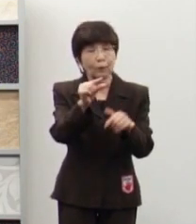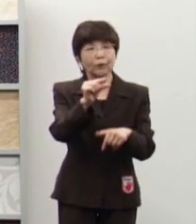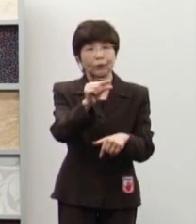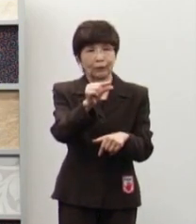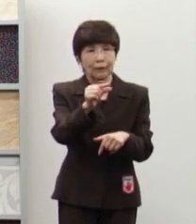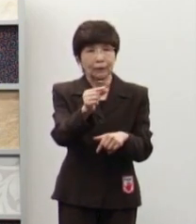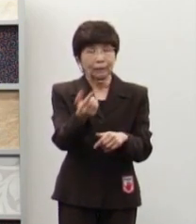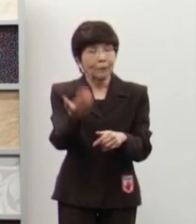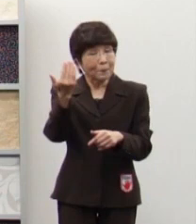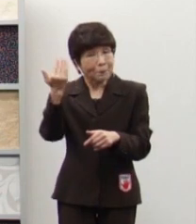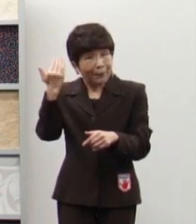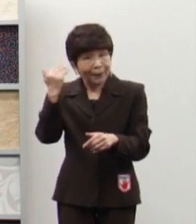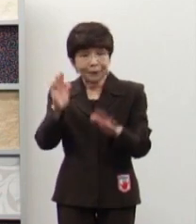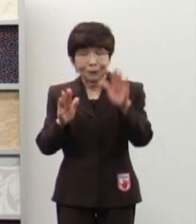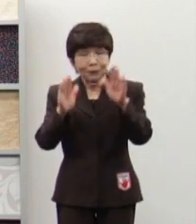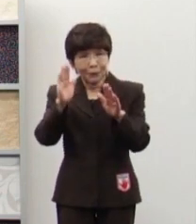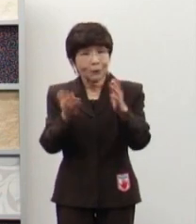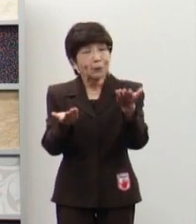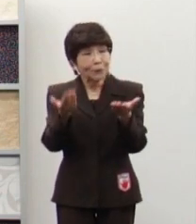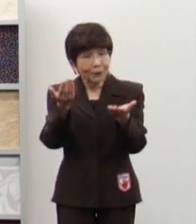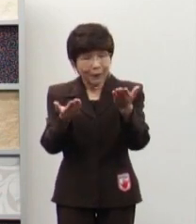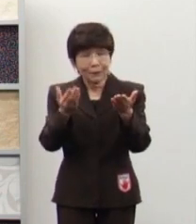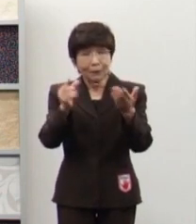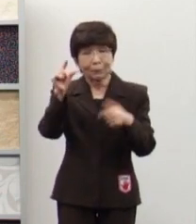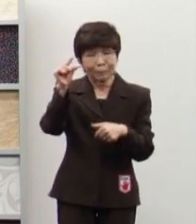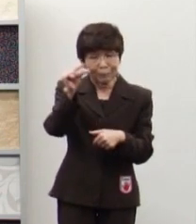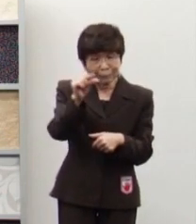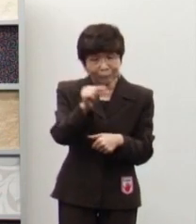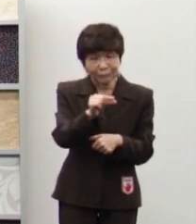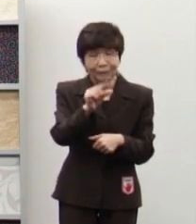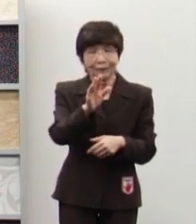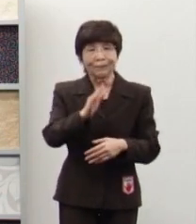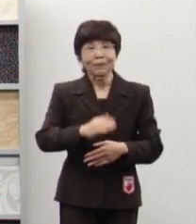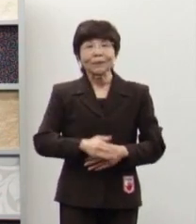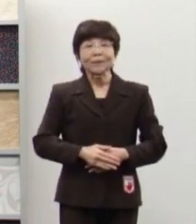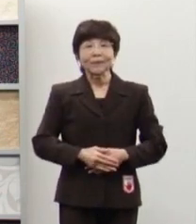しくはそれ以下の水準となっております。したがいまして、